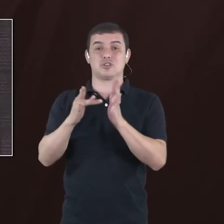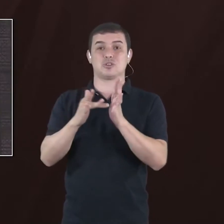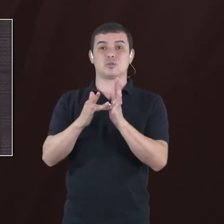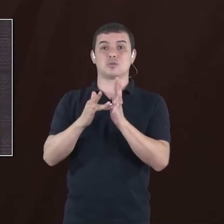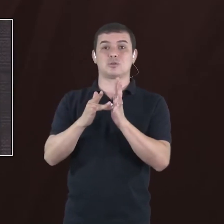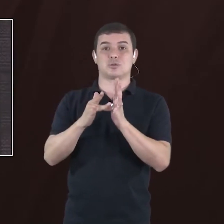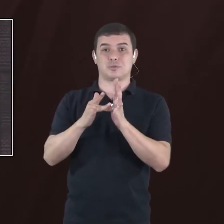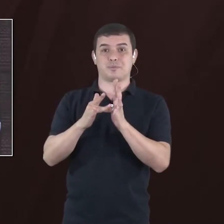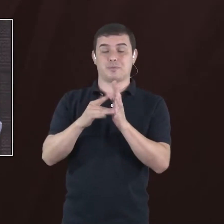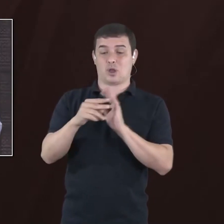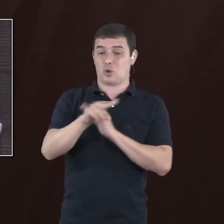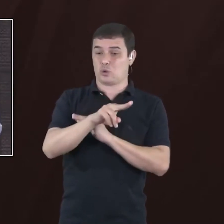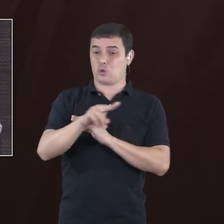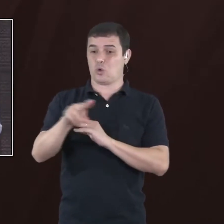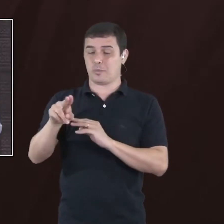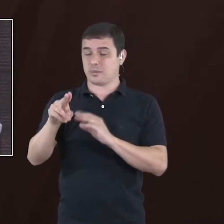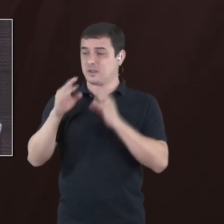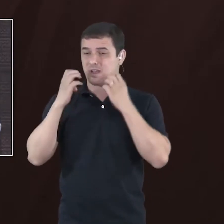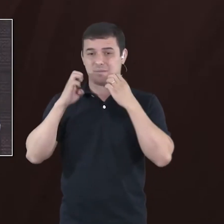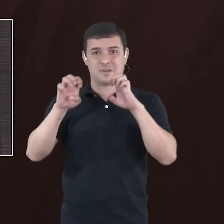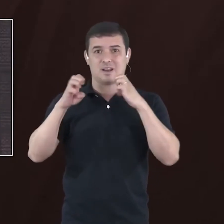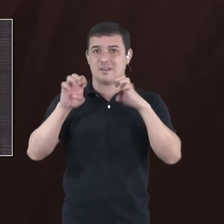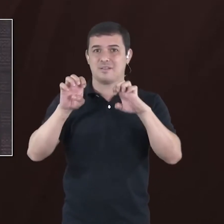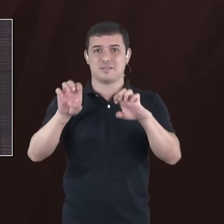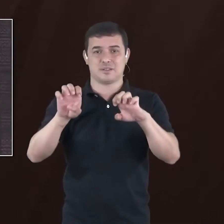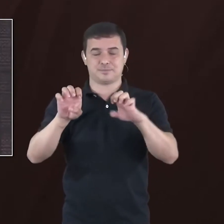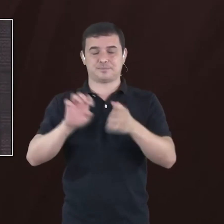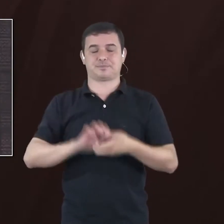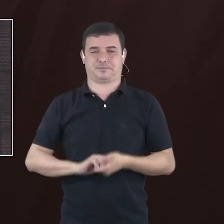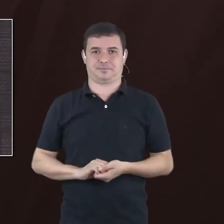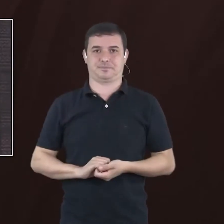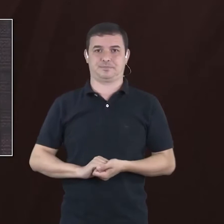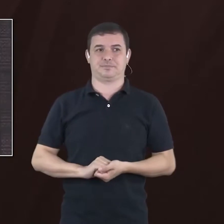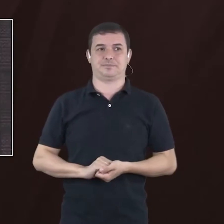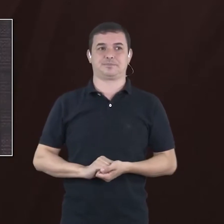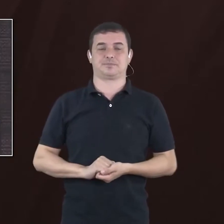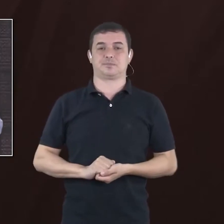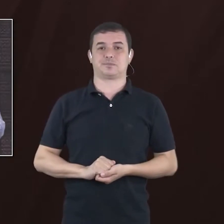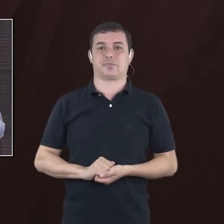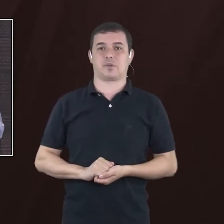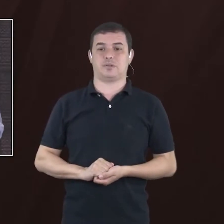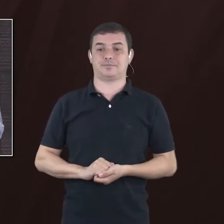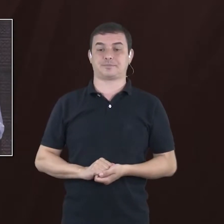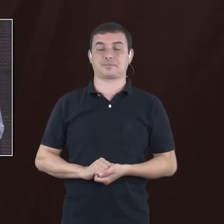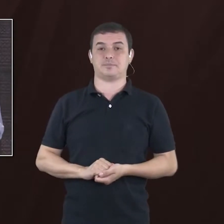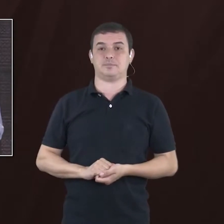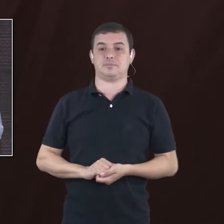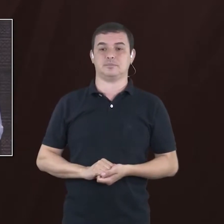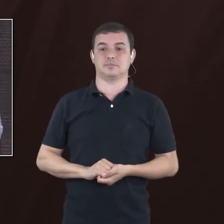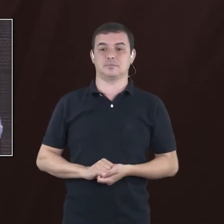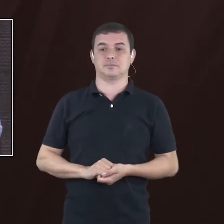causa desse nome. Ó Senhor Jesus. Então